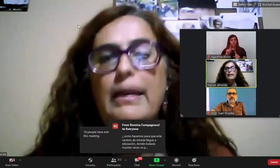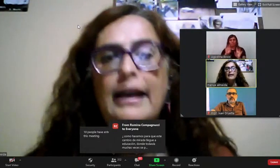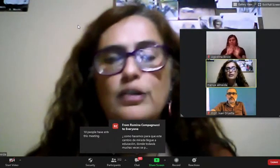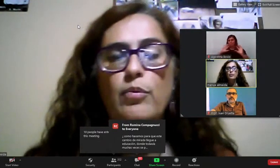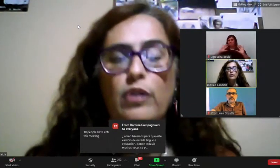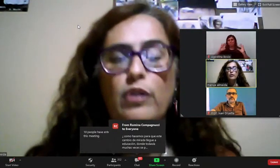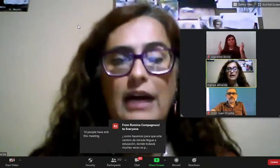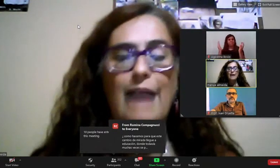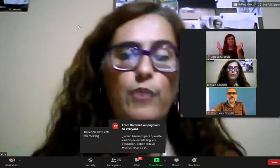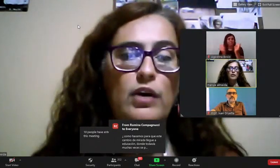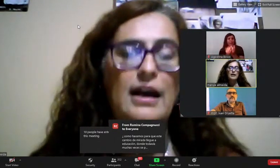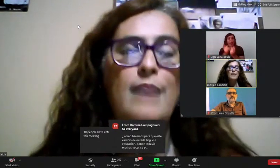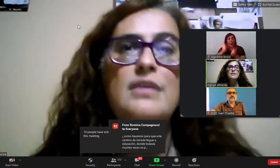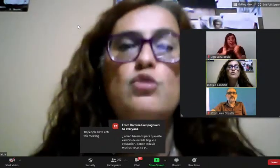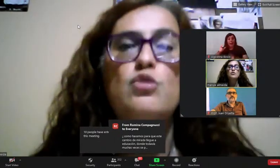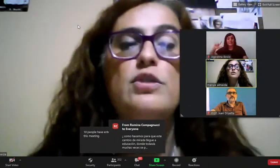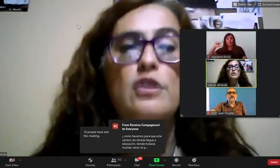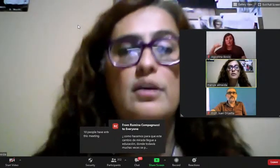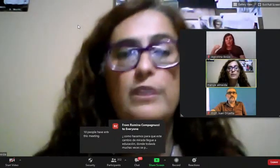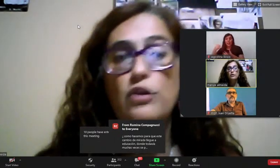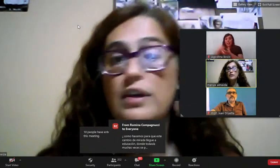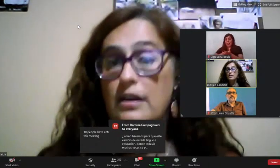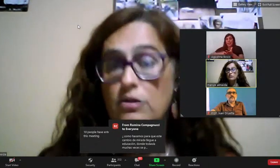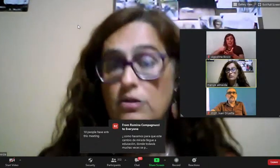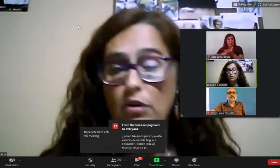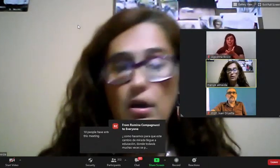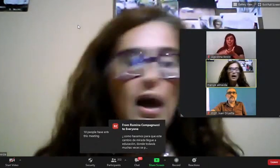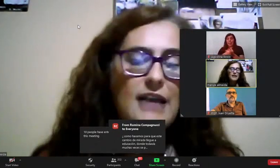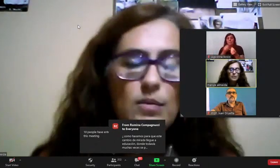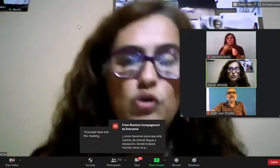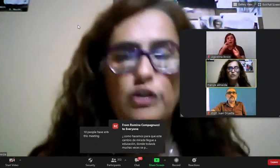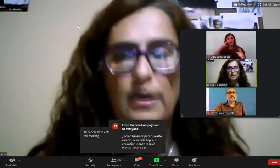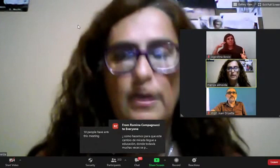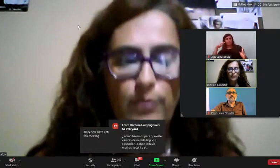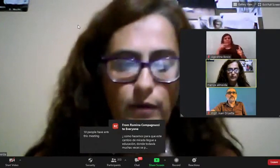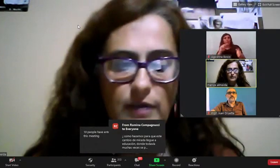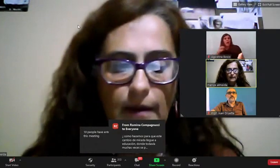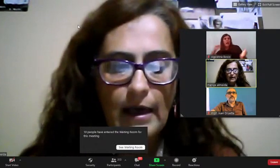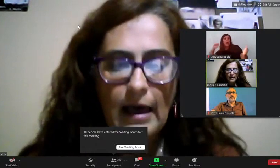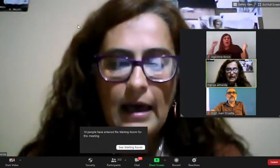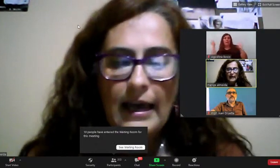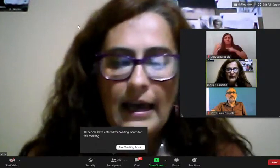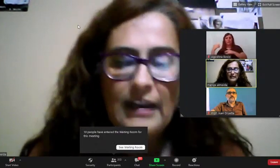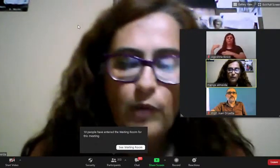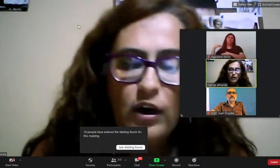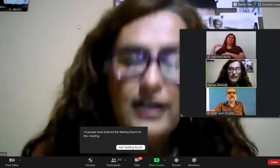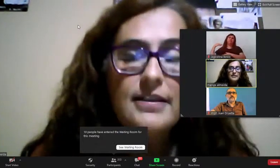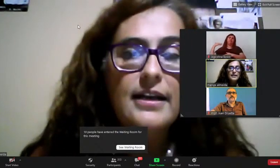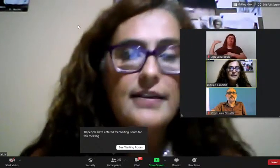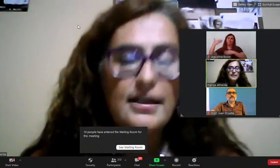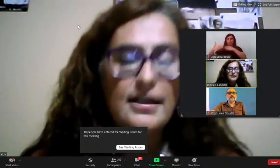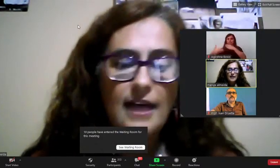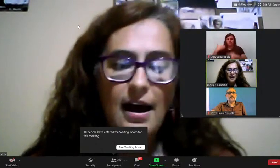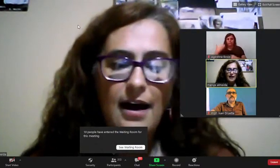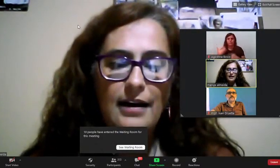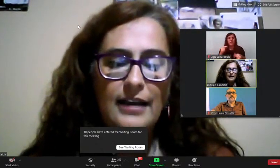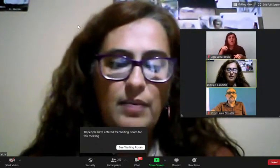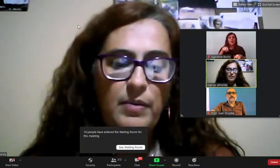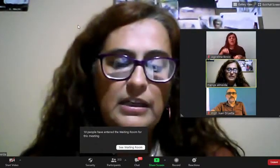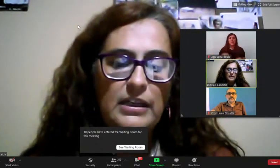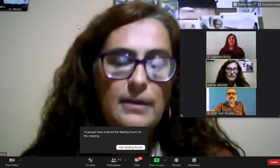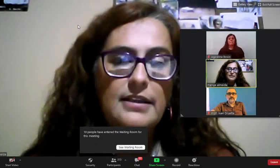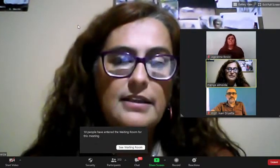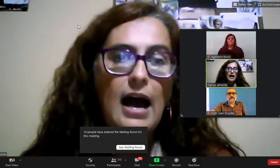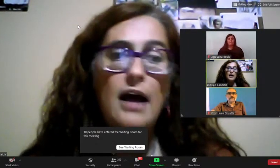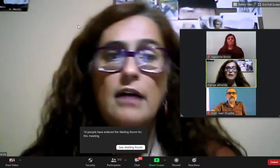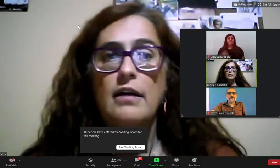vienen peleando porque cambie su visión respecto de quiénes son hace mucho tiempo, ¿sí? Y tampoco quiere decir que esta